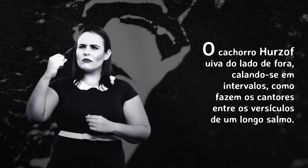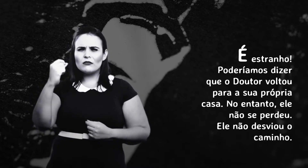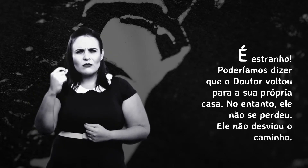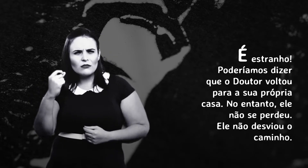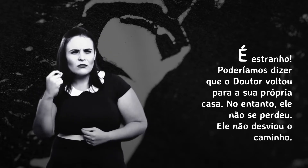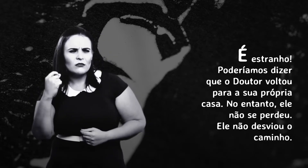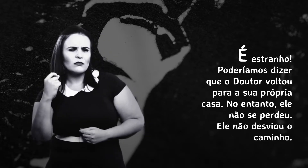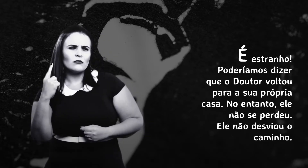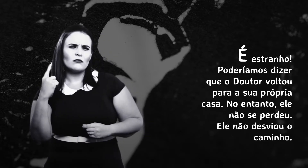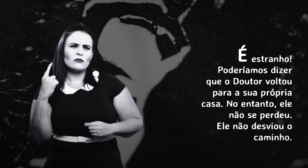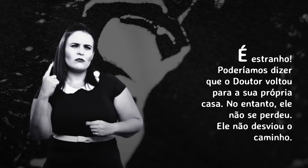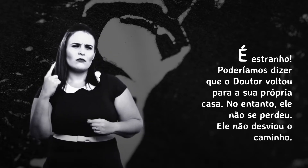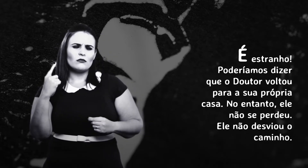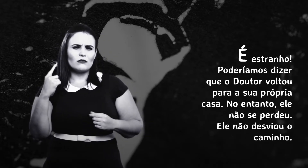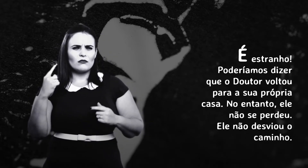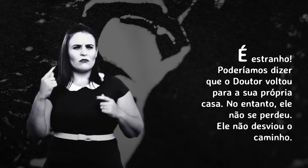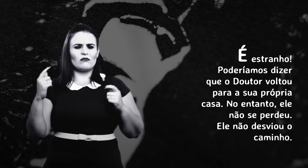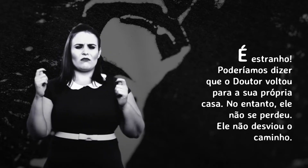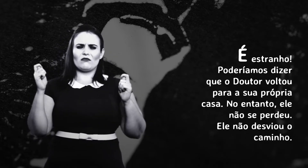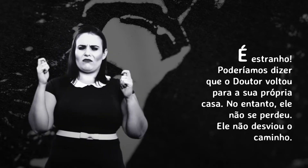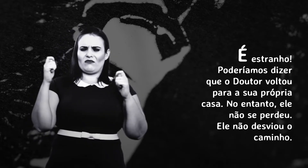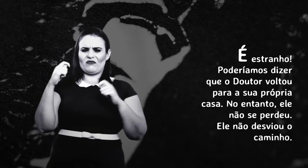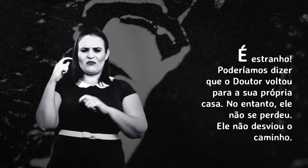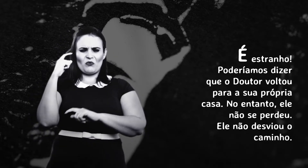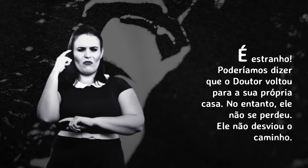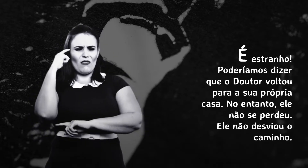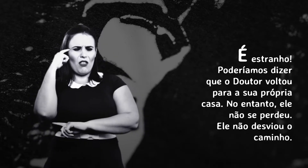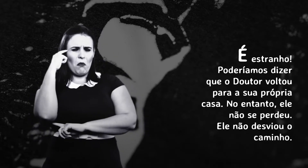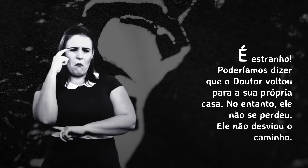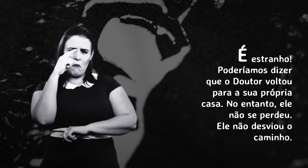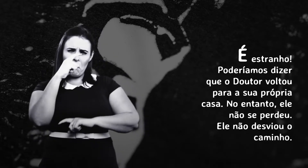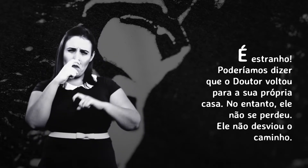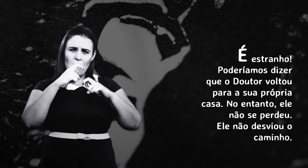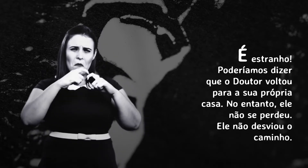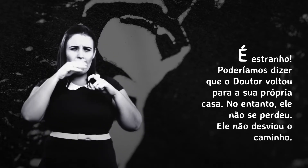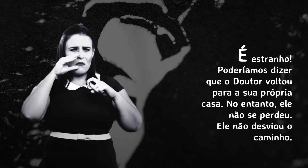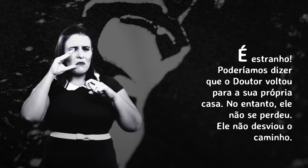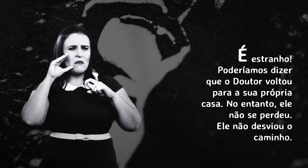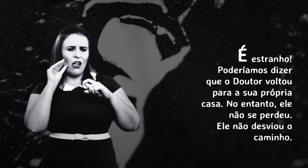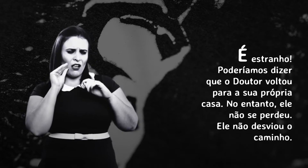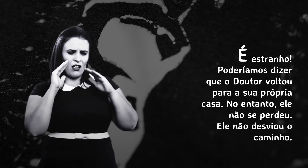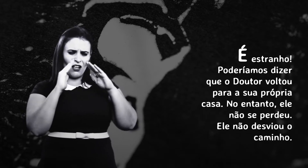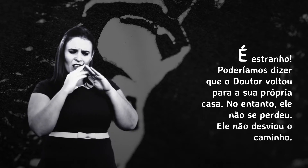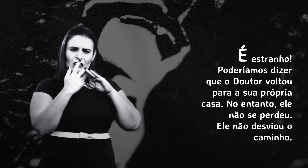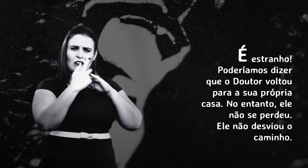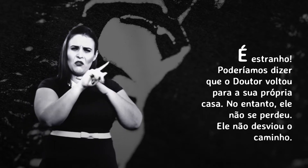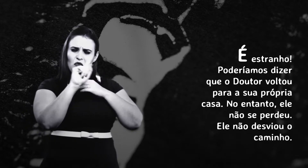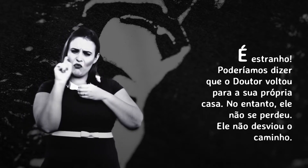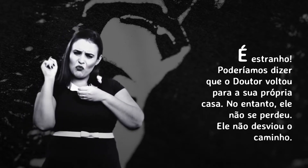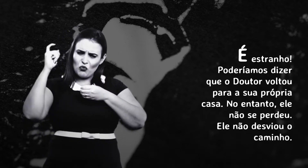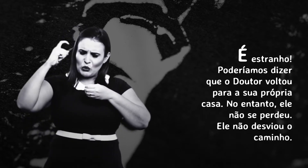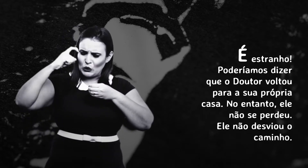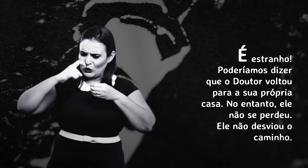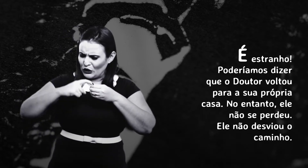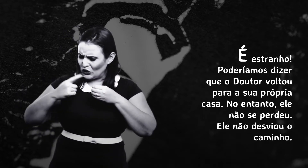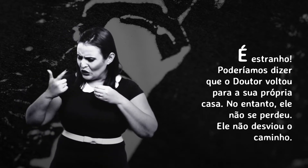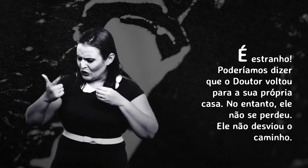É estranho. Poderíamos dizer que o doutor voltou para sua própria casa.